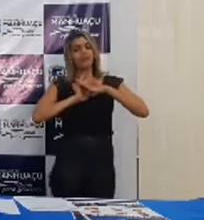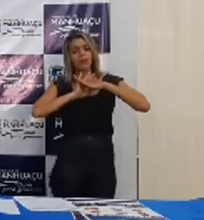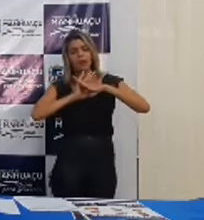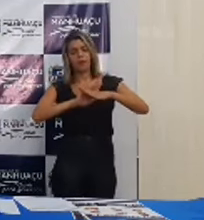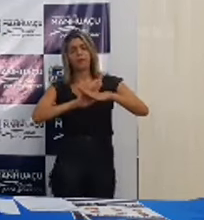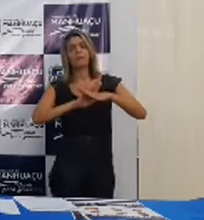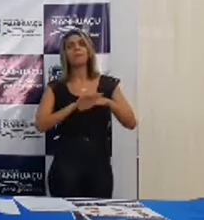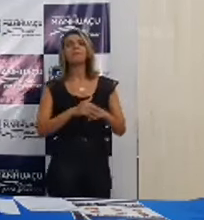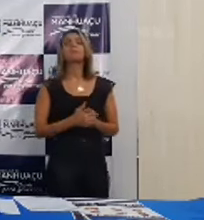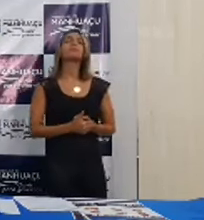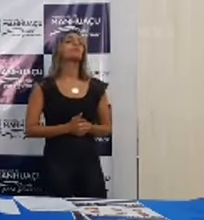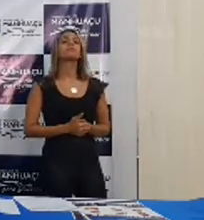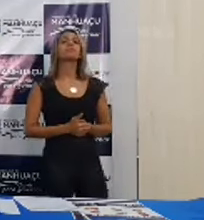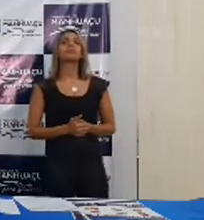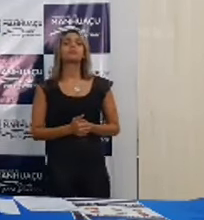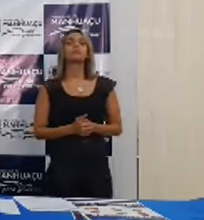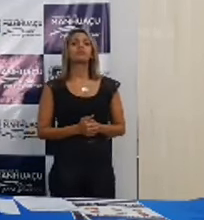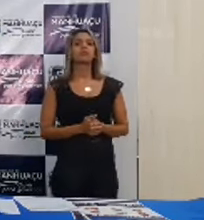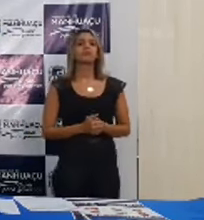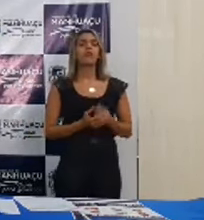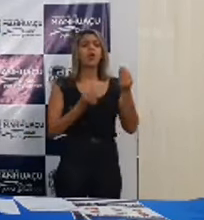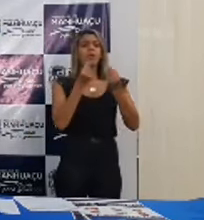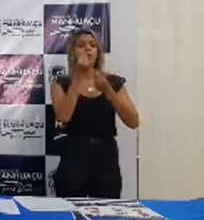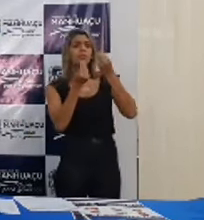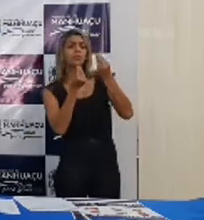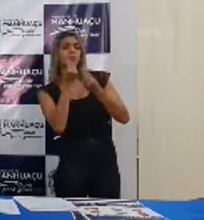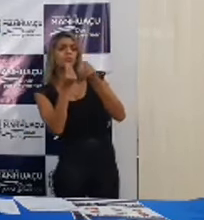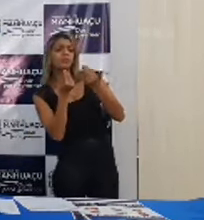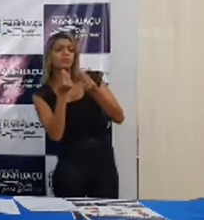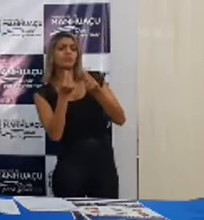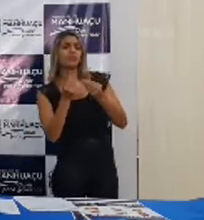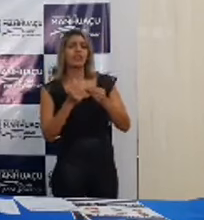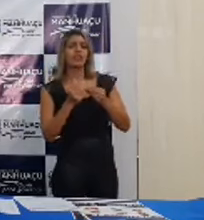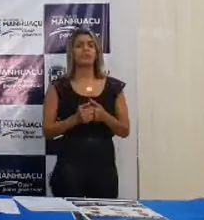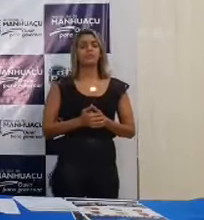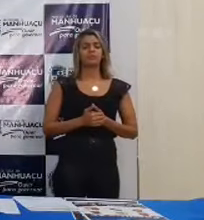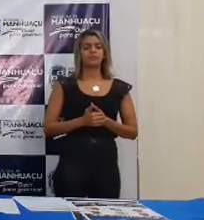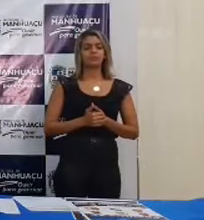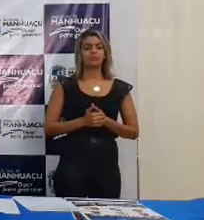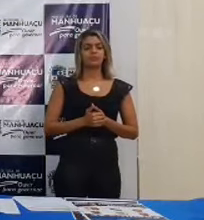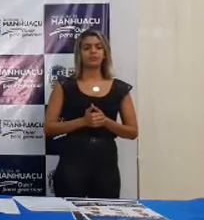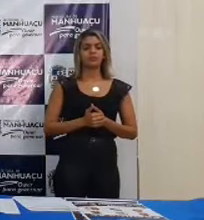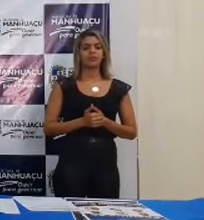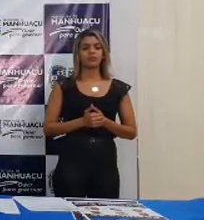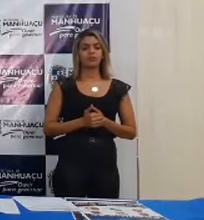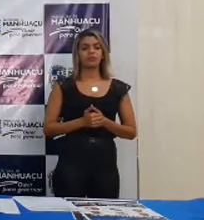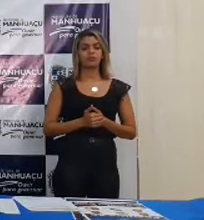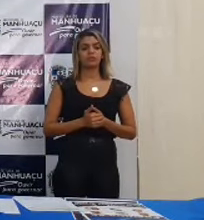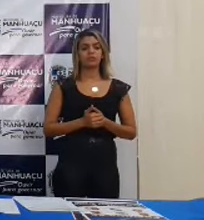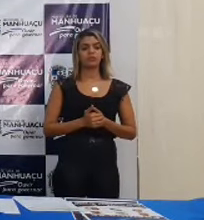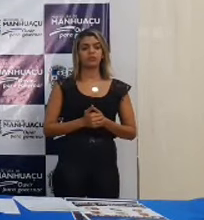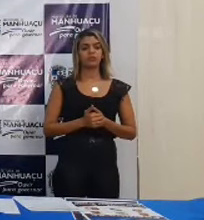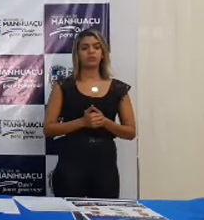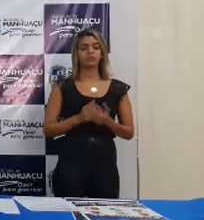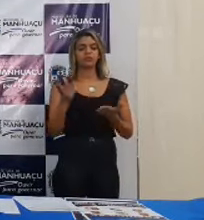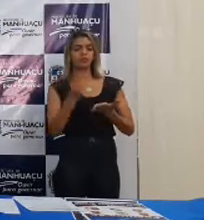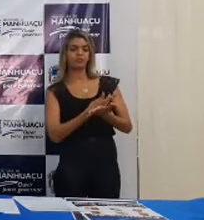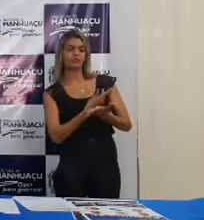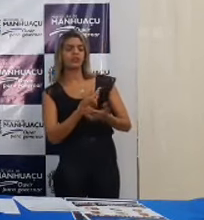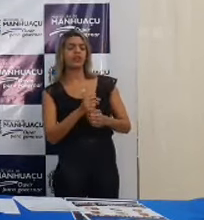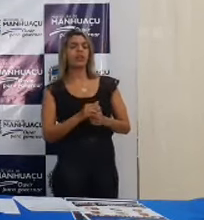de ganhos, vamos dar um exemplo, de como será feito esse ganho novamente. Um exemplo, se a prefeitura renuncia